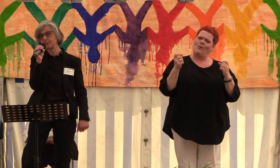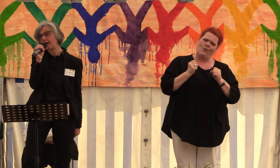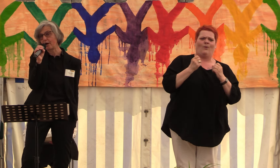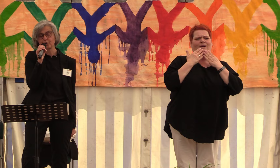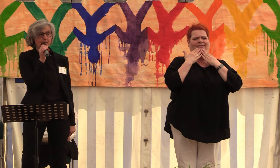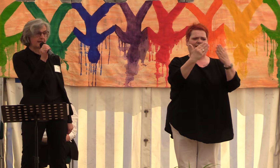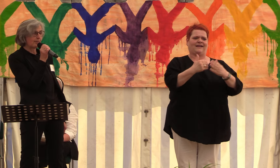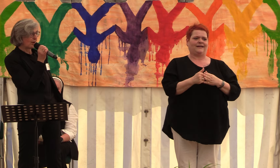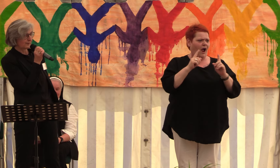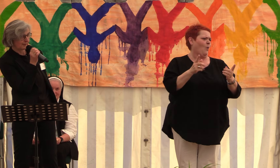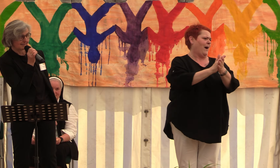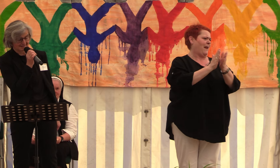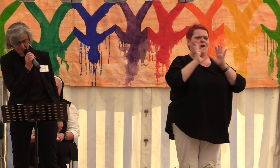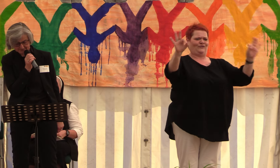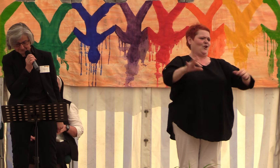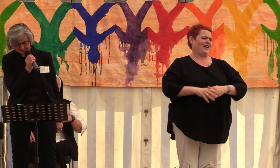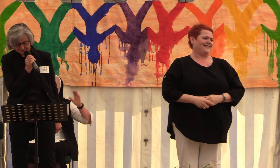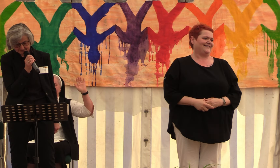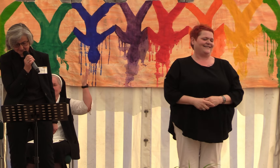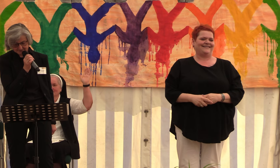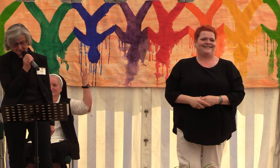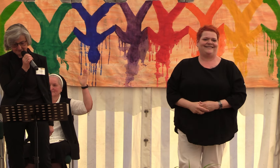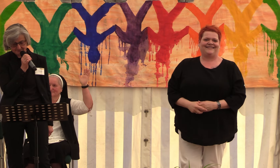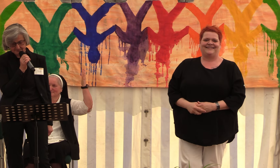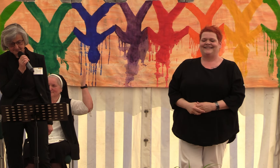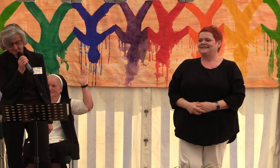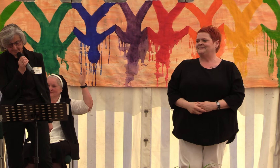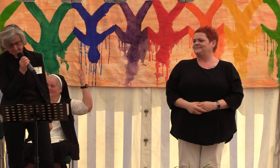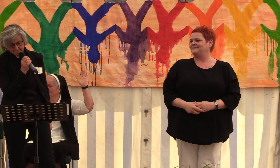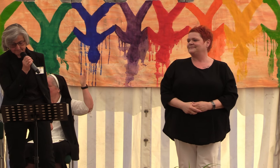und ich glaube, die haben auch noch einmal einen Applaus verdient.